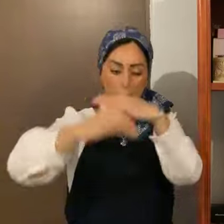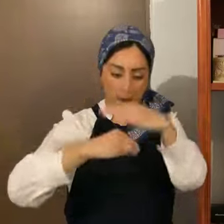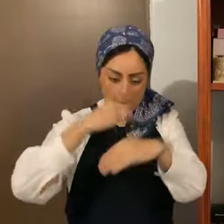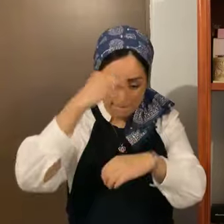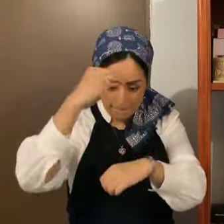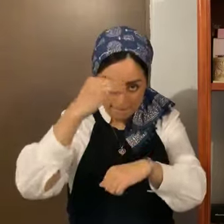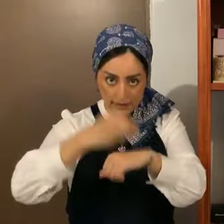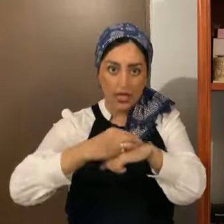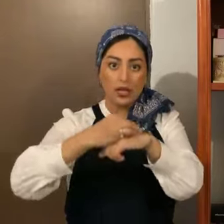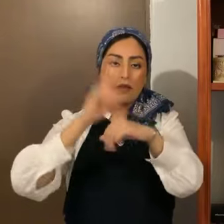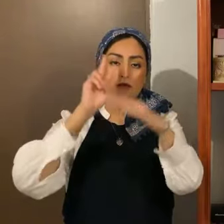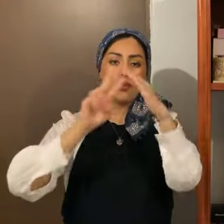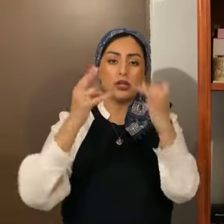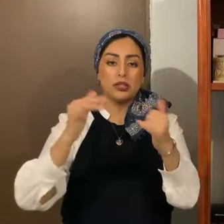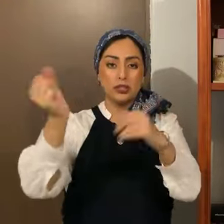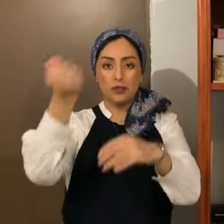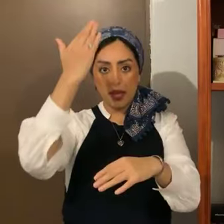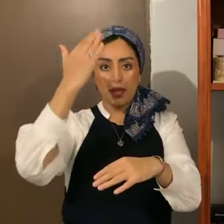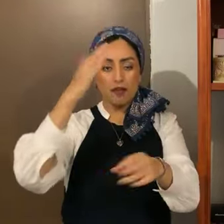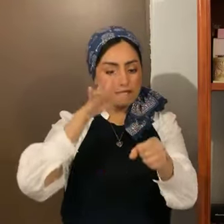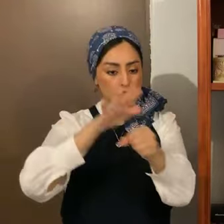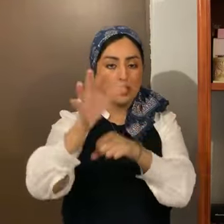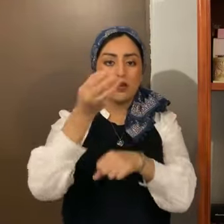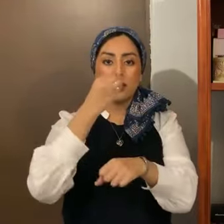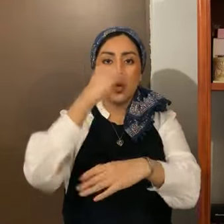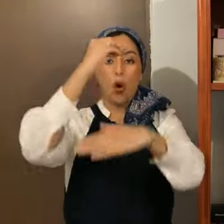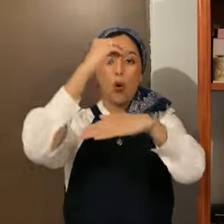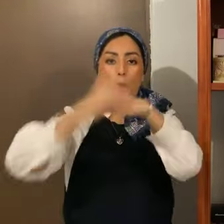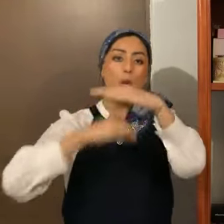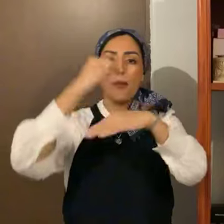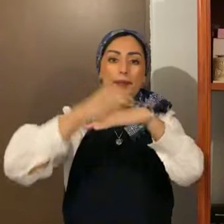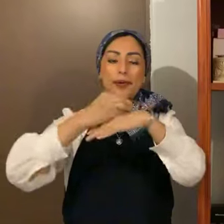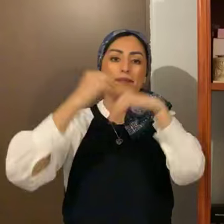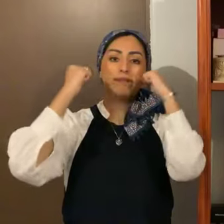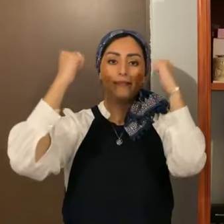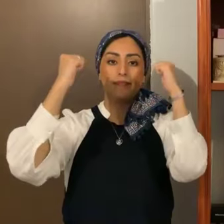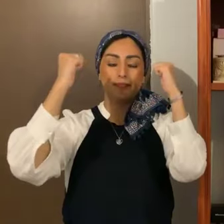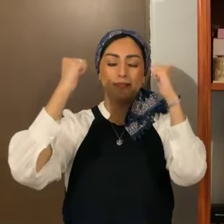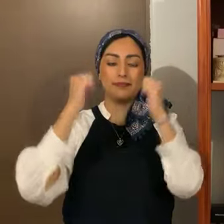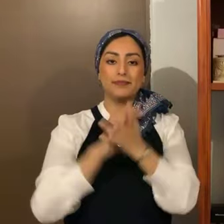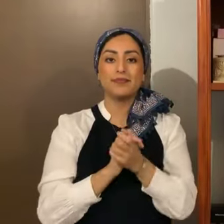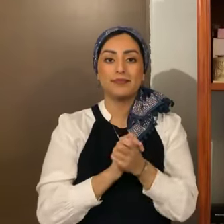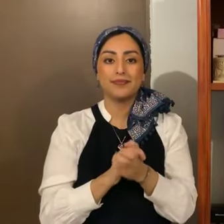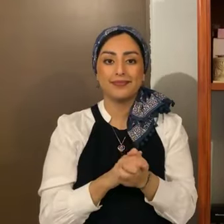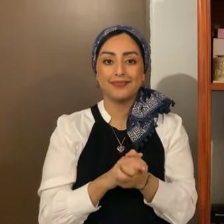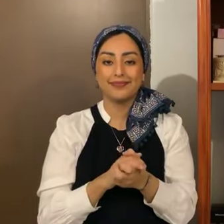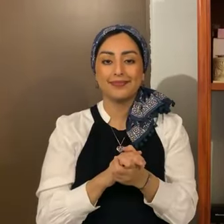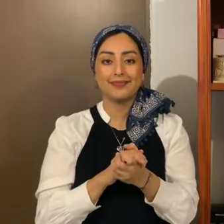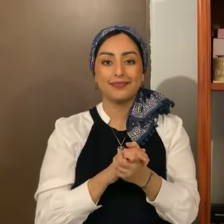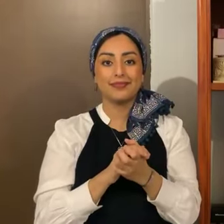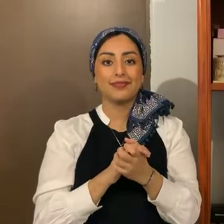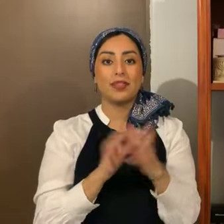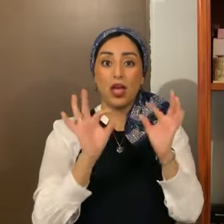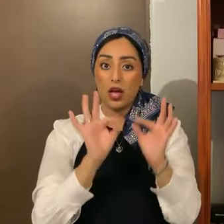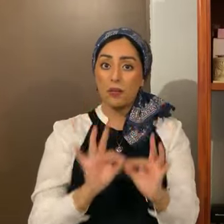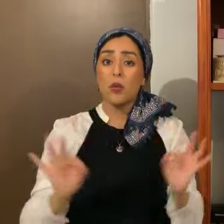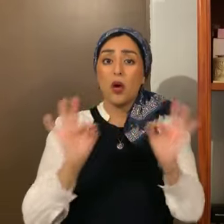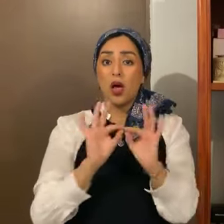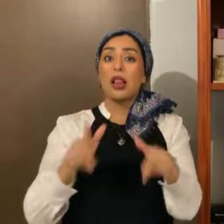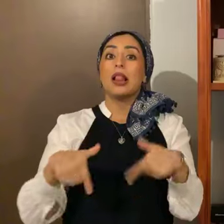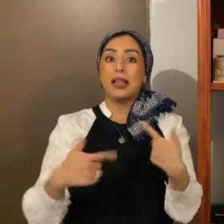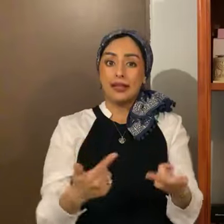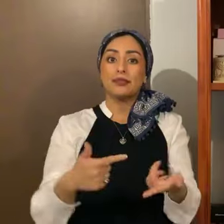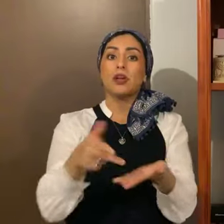se profetiza en pleno Shabbat, Omen y Omen, y así es. ¿De acuerdo? Pero hay que ser